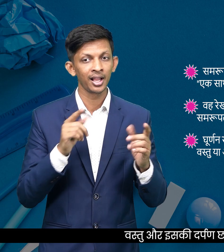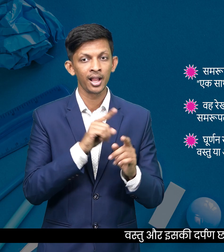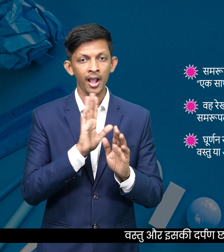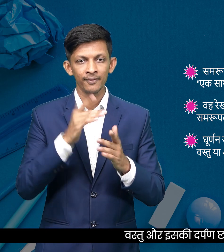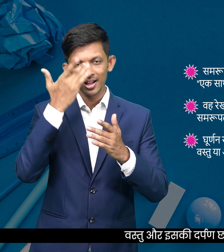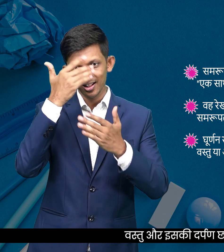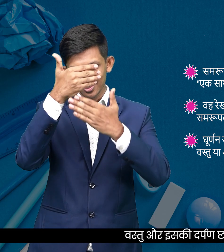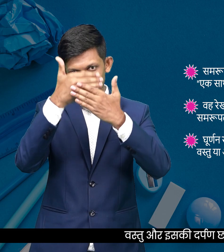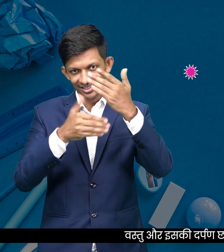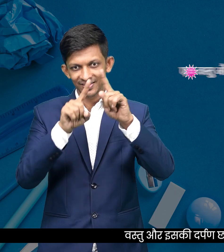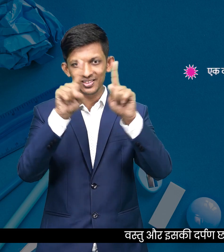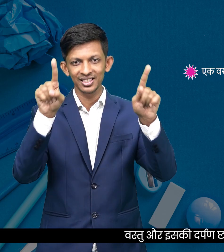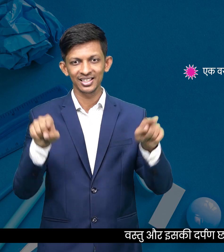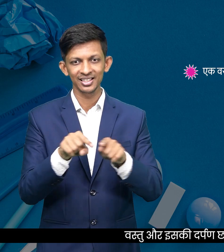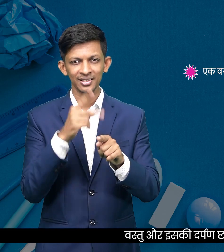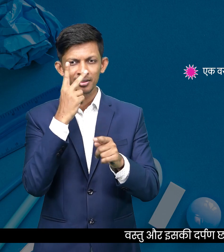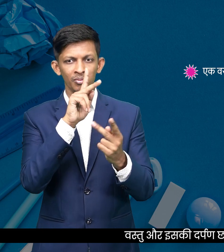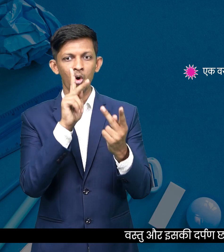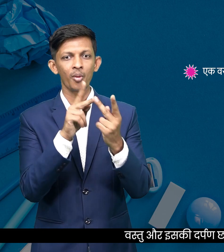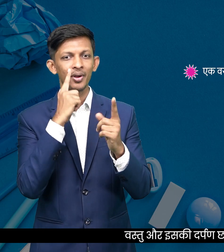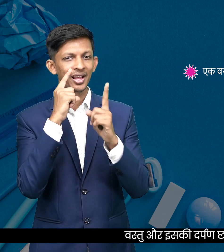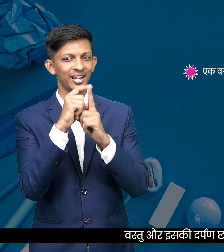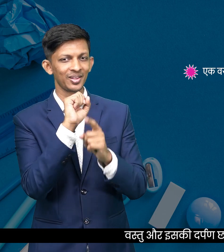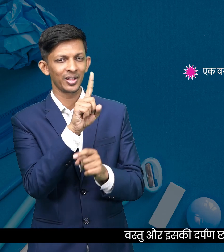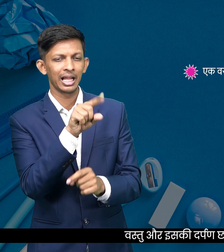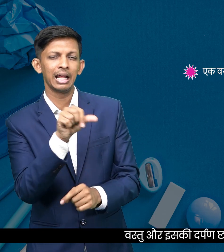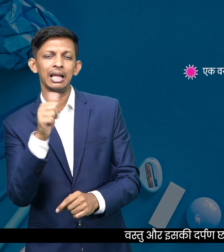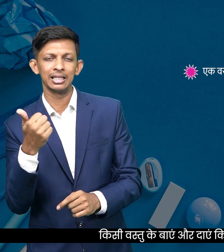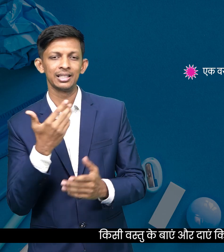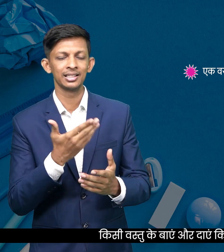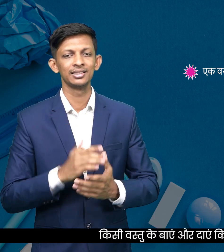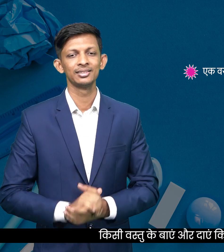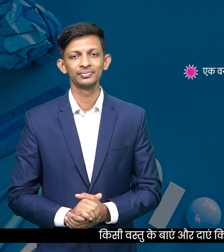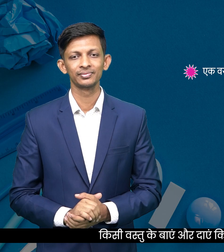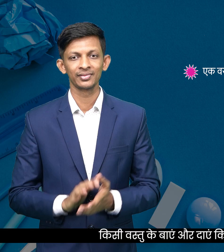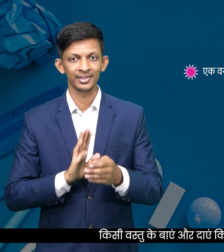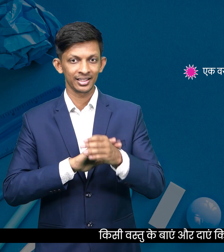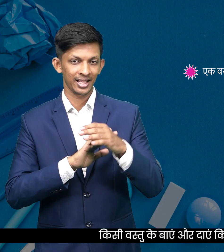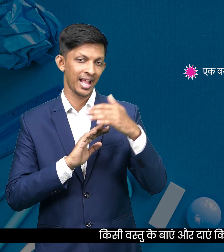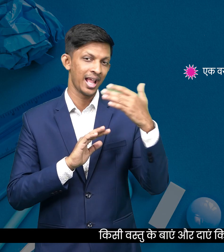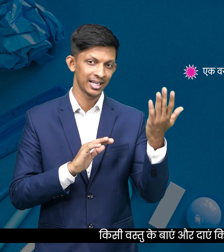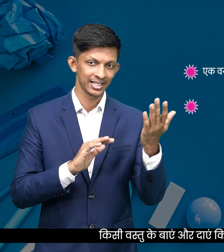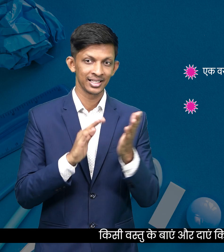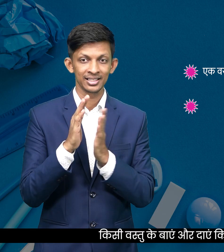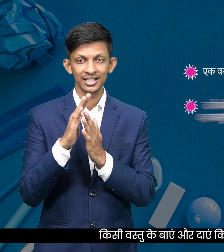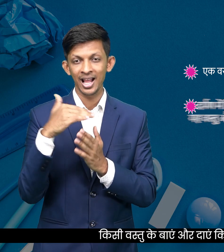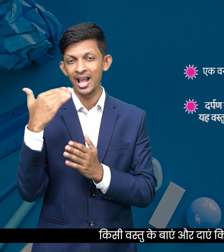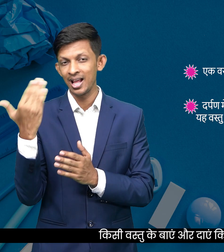वस्तु और इसकी दर्पण छवि एक दूसरे के समान है। किसी वस्तु के बाएं और दाएं किनारे दर्पण में